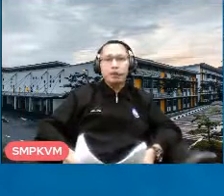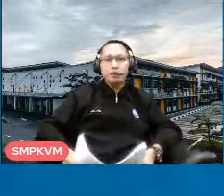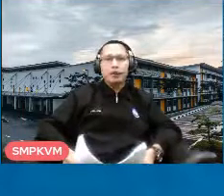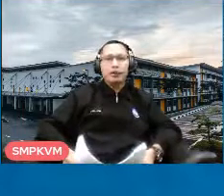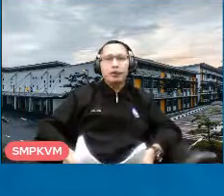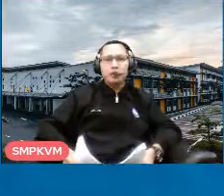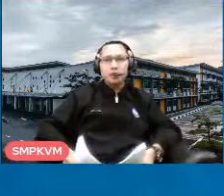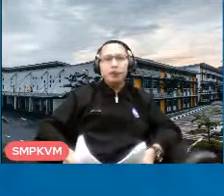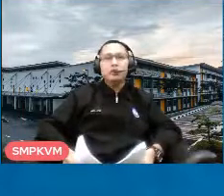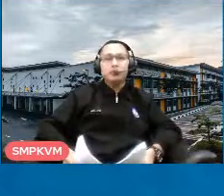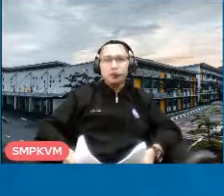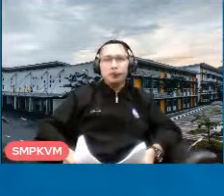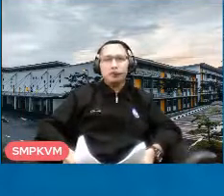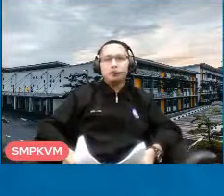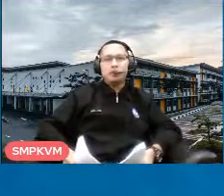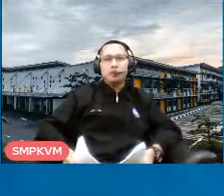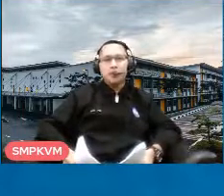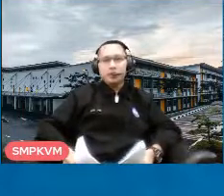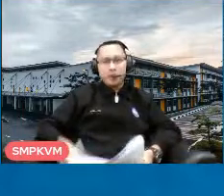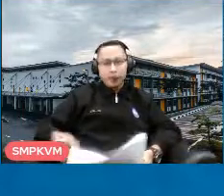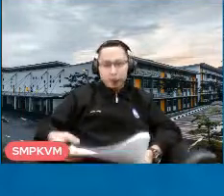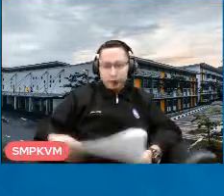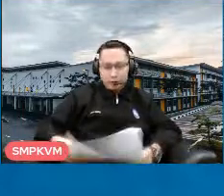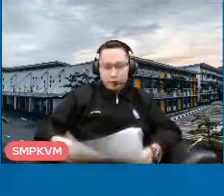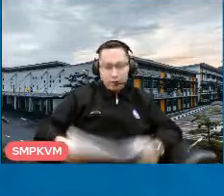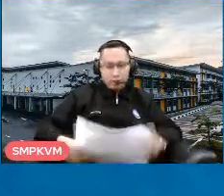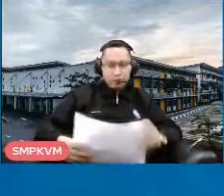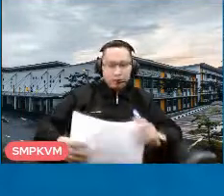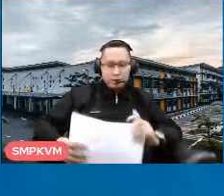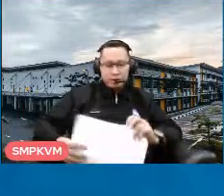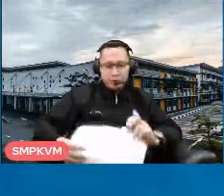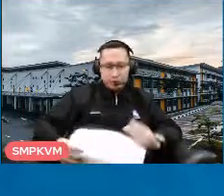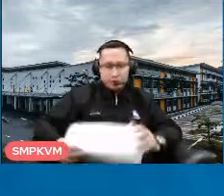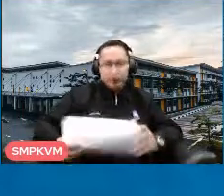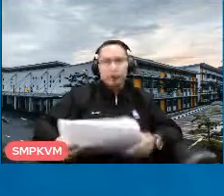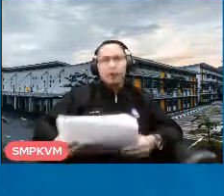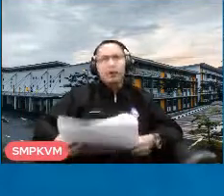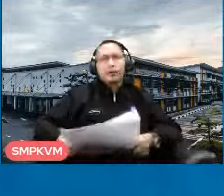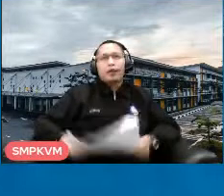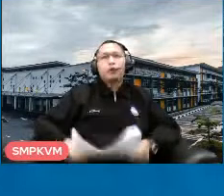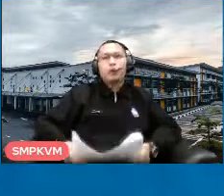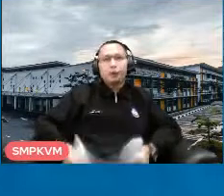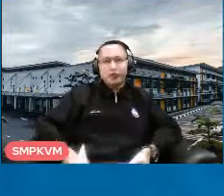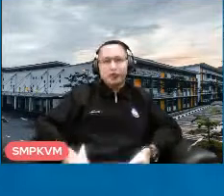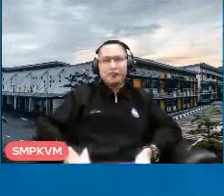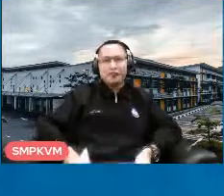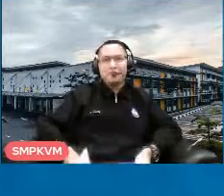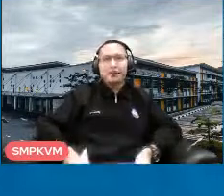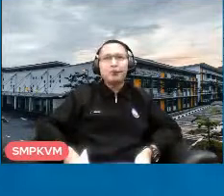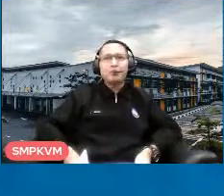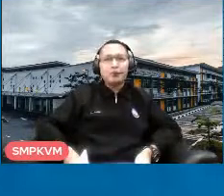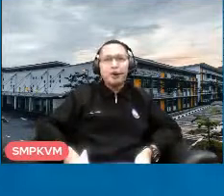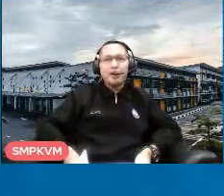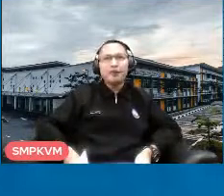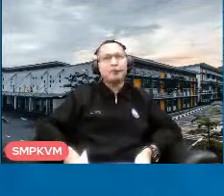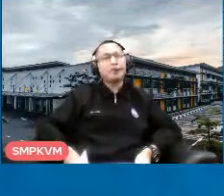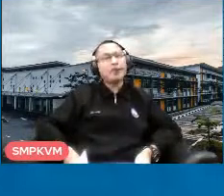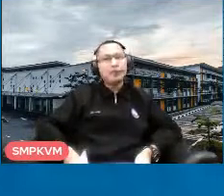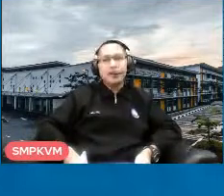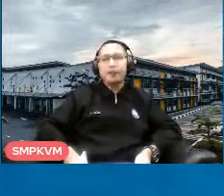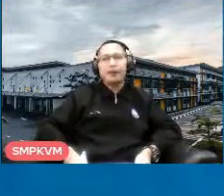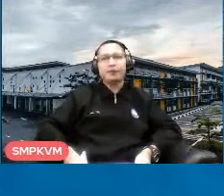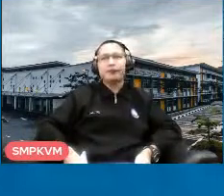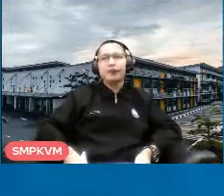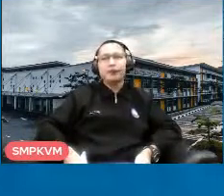paling baik nih di sini biasa Jaber bacalah jumpa cek gu nih ya akan gosok-gosok aja di Hamburg uang